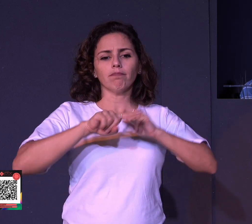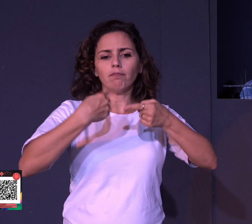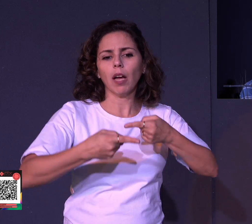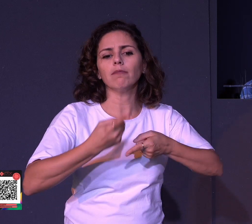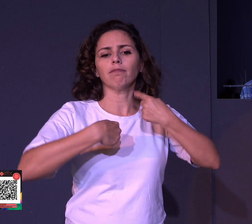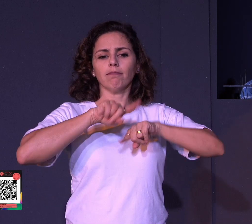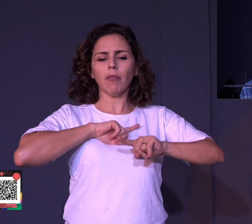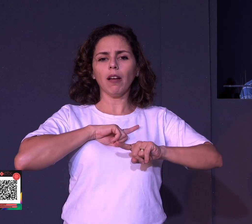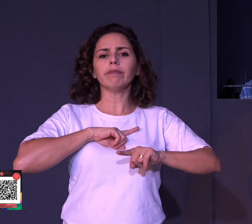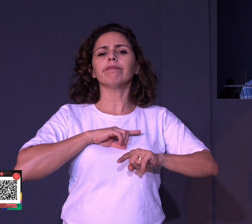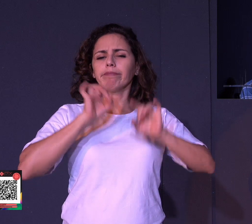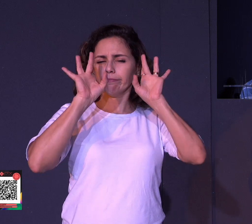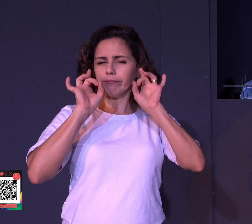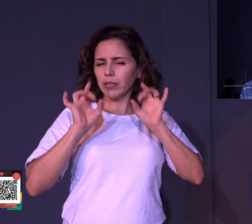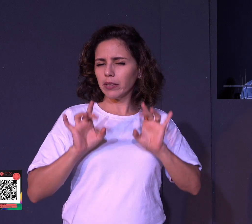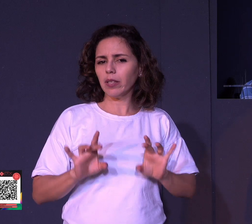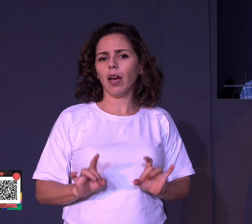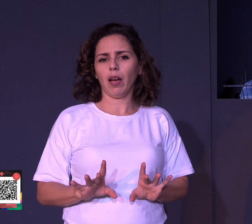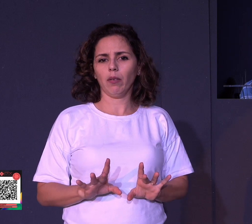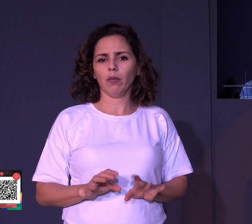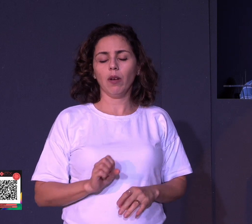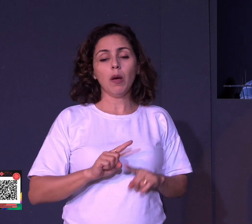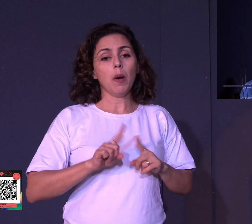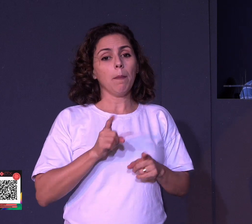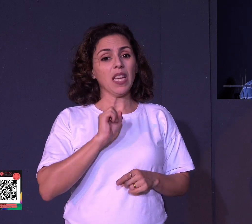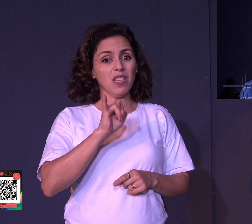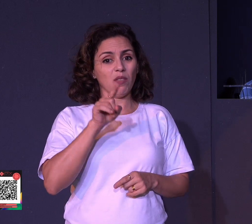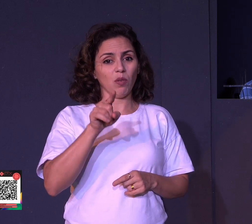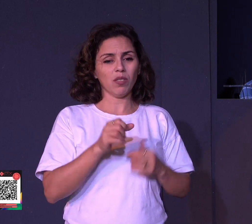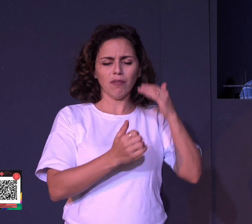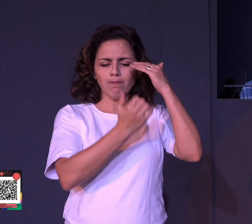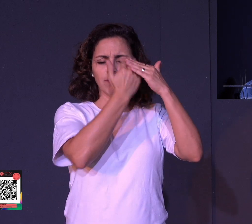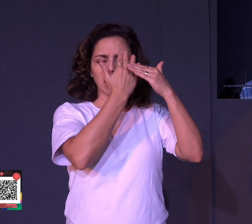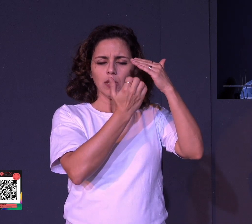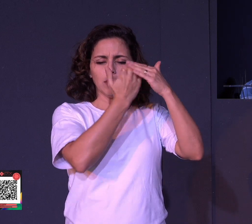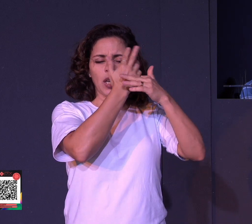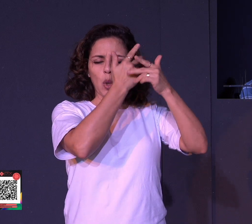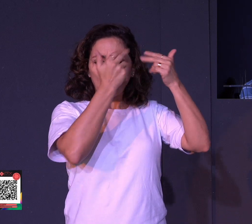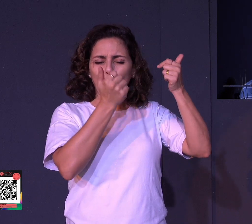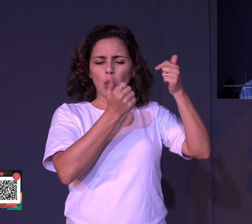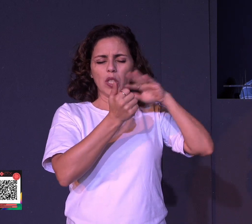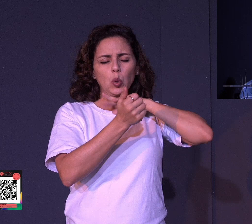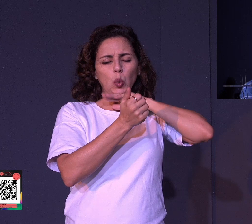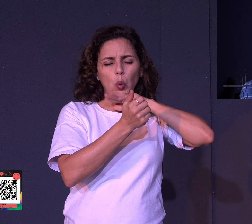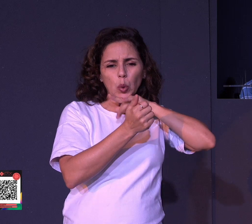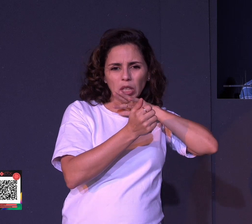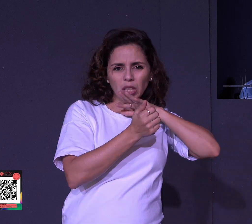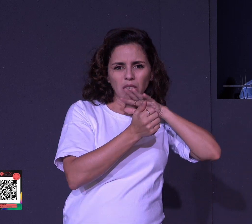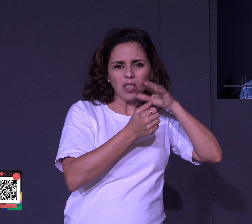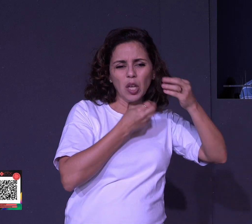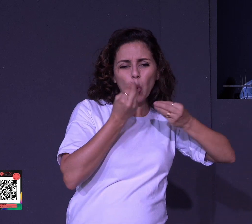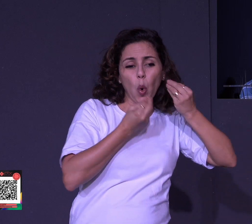preciosas. Mas se você deixar se instalar na sua mente e no seu coração coisas ruins, como tirar